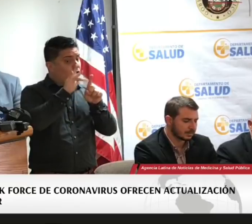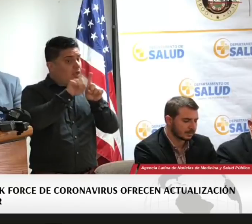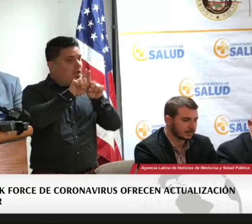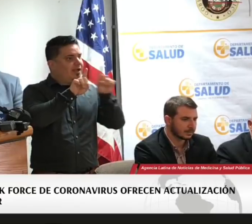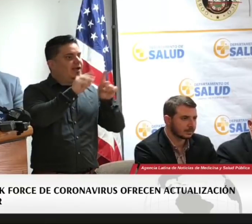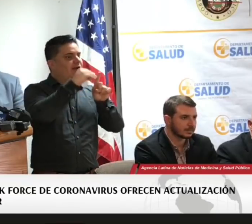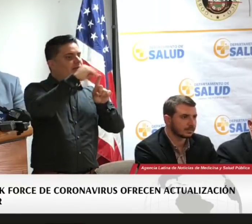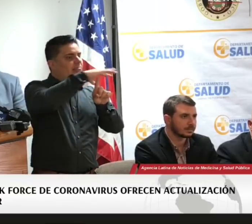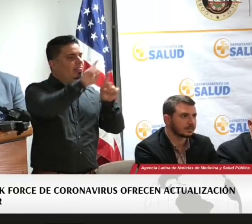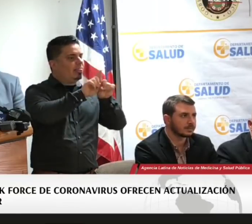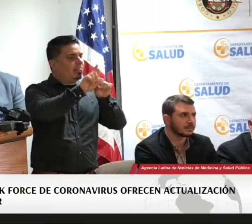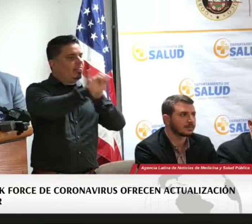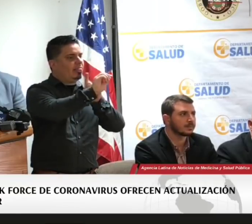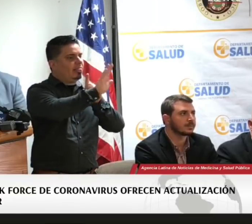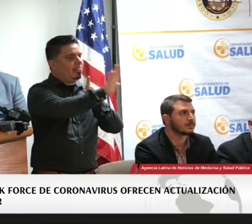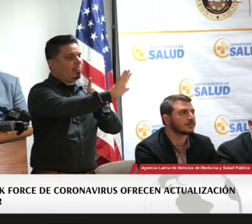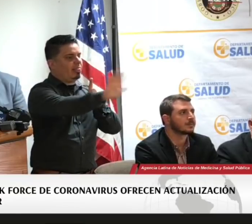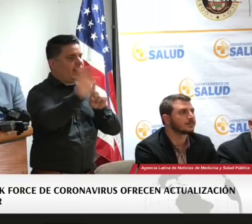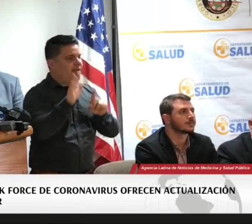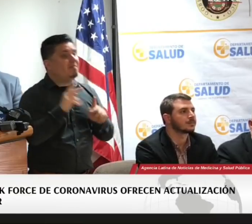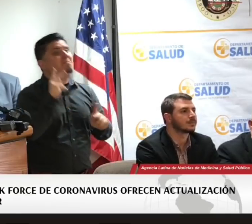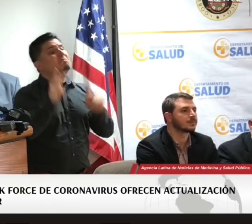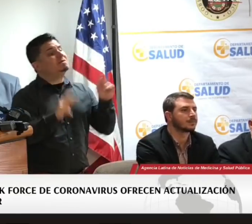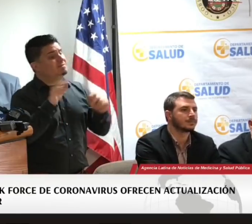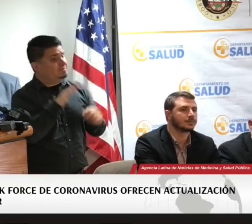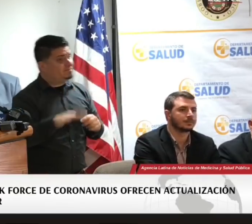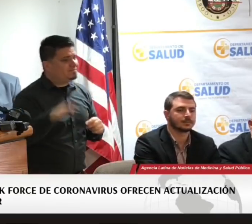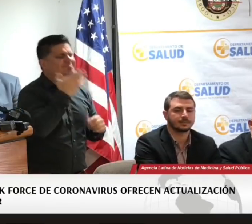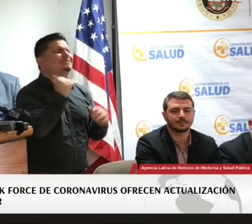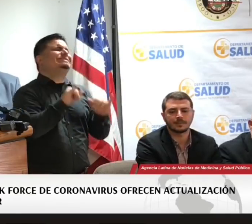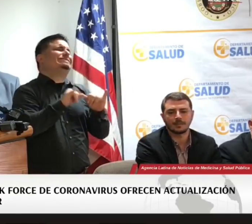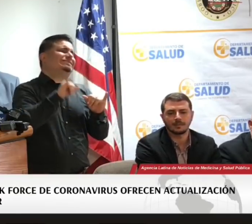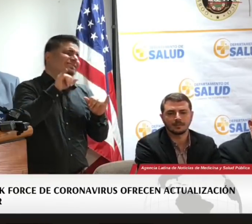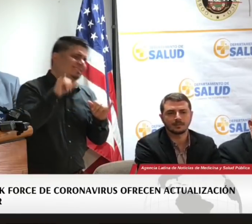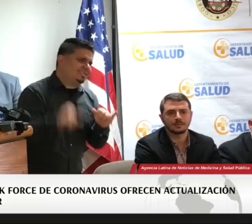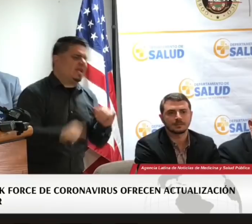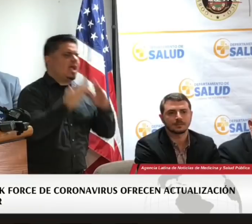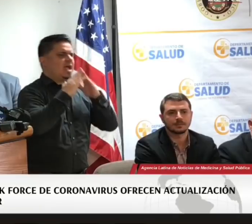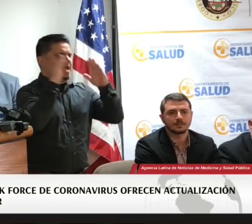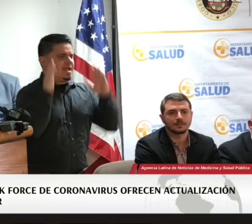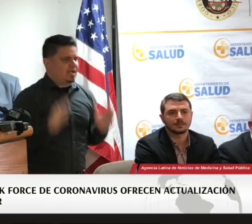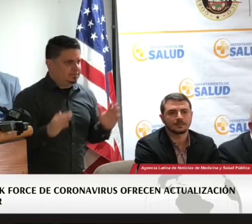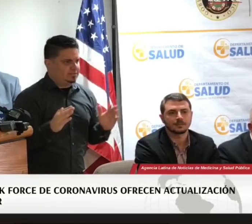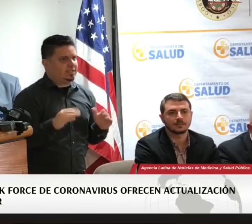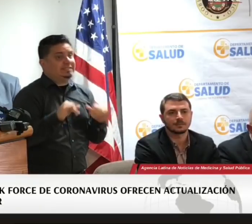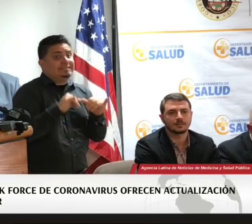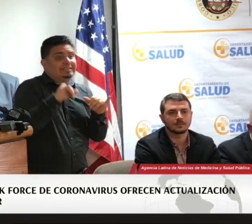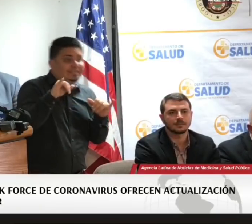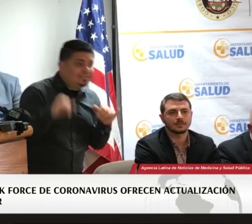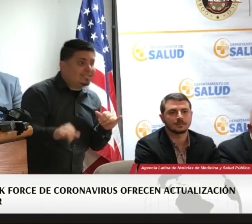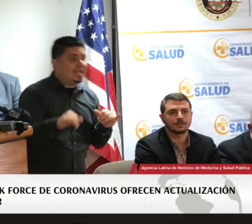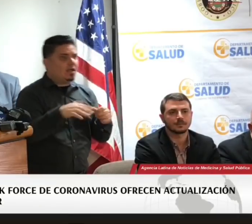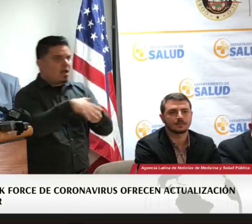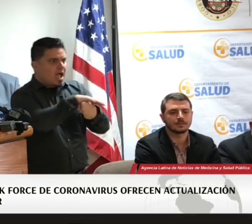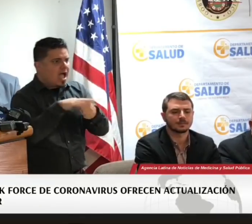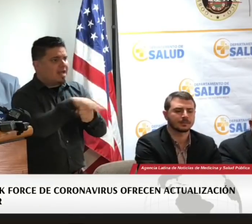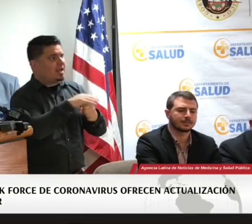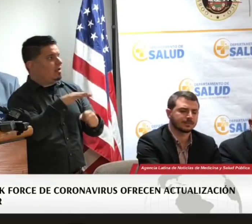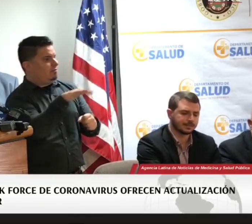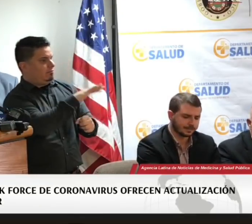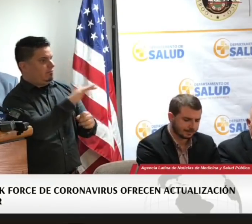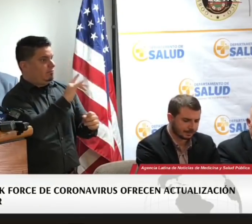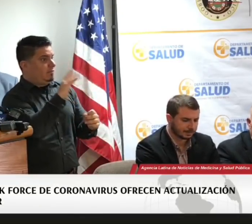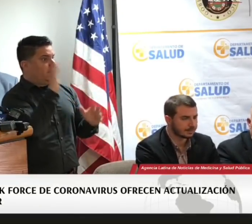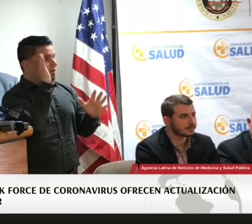estado bajo el mismo techo, bajo la misma residencia, no tenemos una transmisión en un 100%.